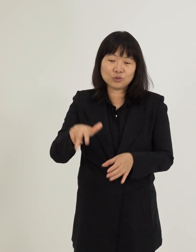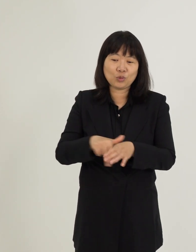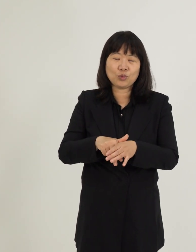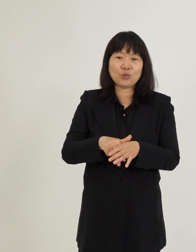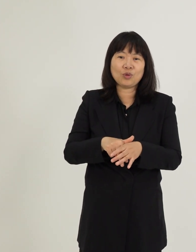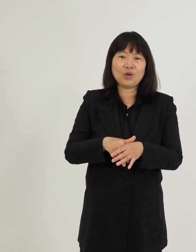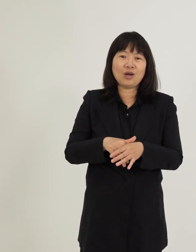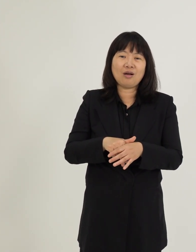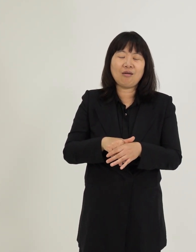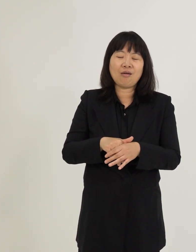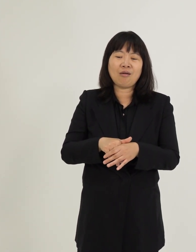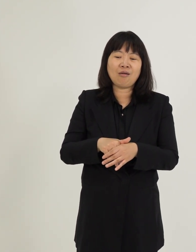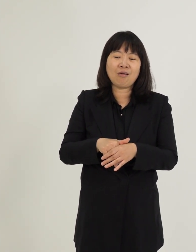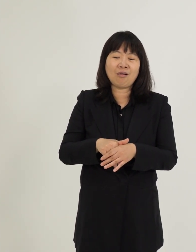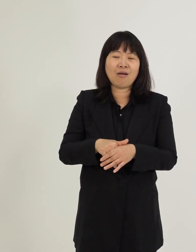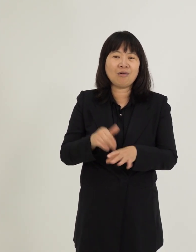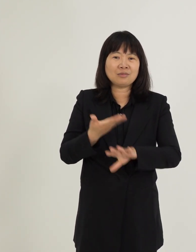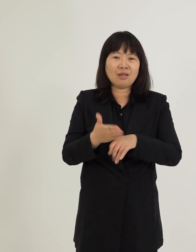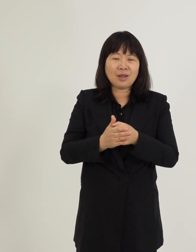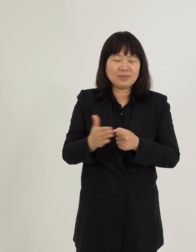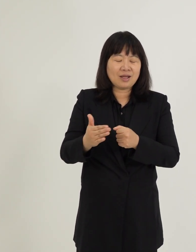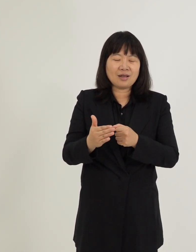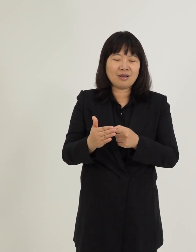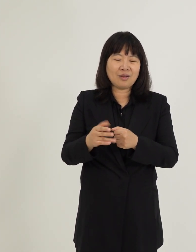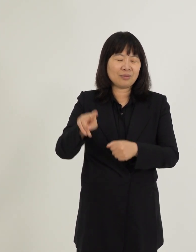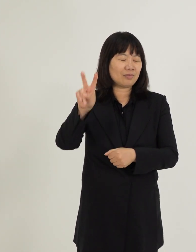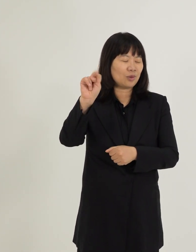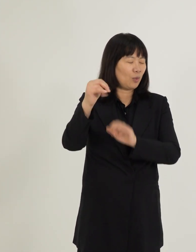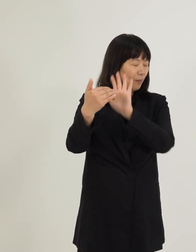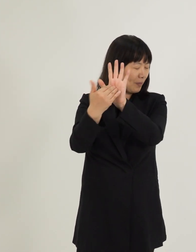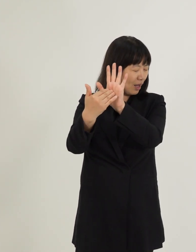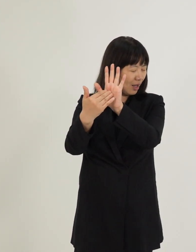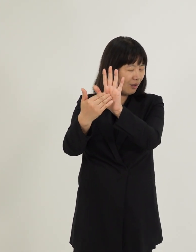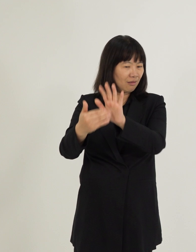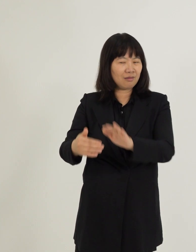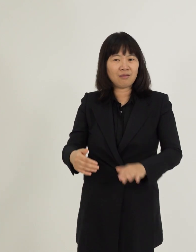아닌데 노했어요. 이상하게 생각했어요.